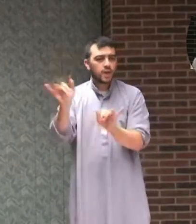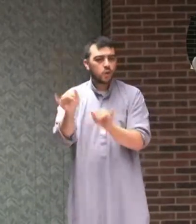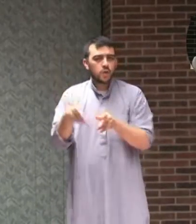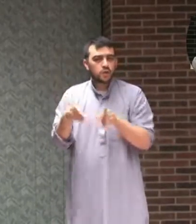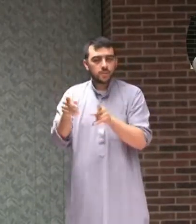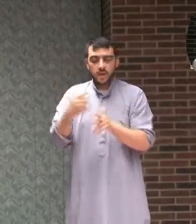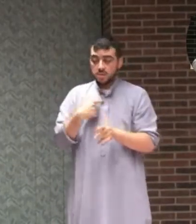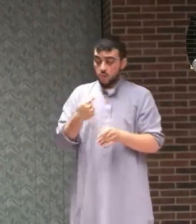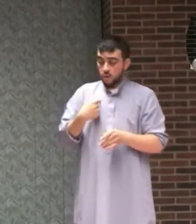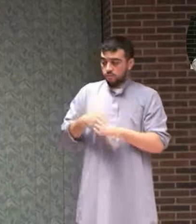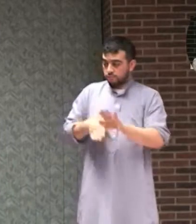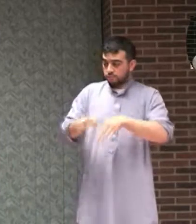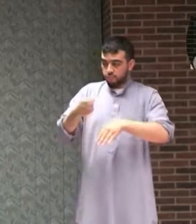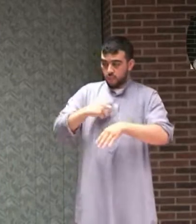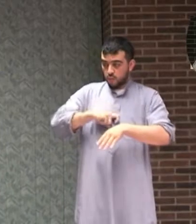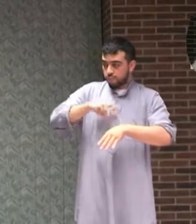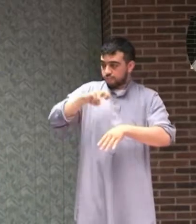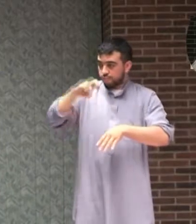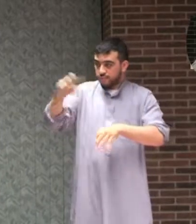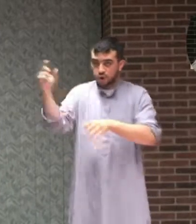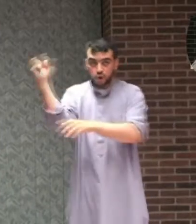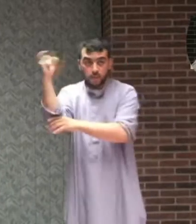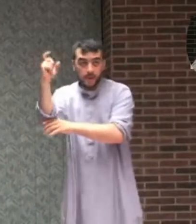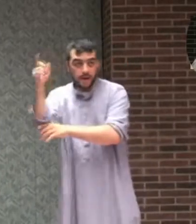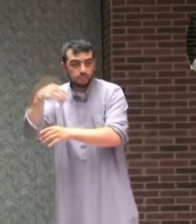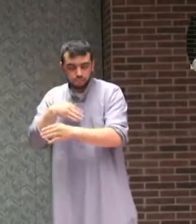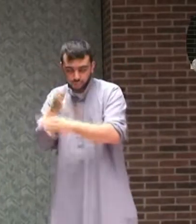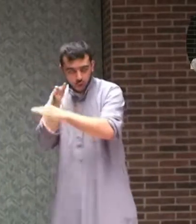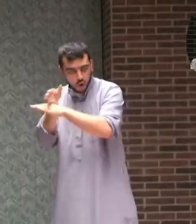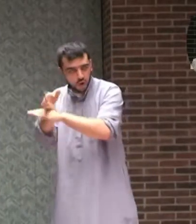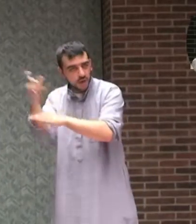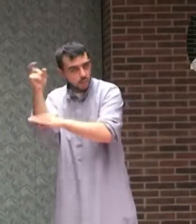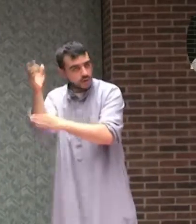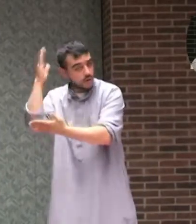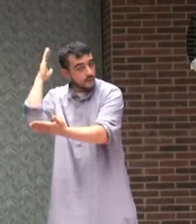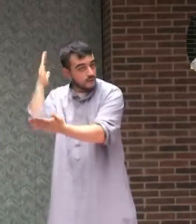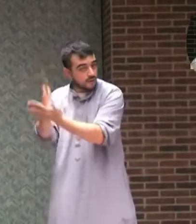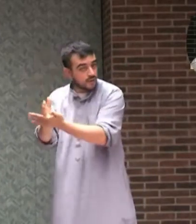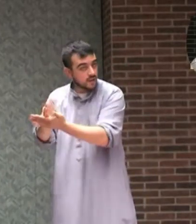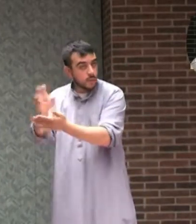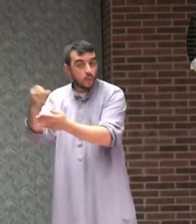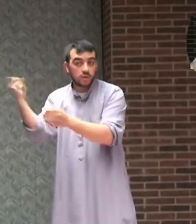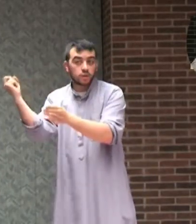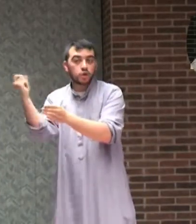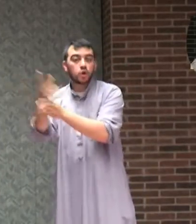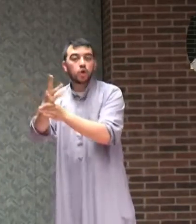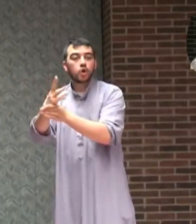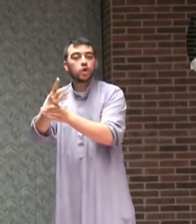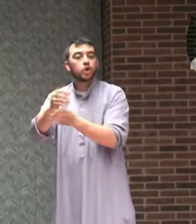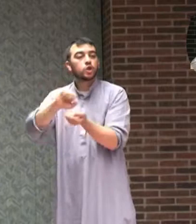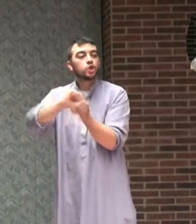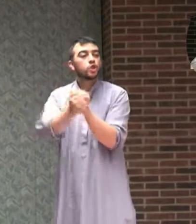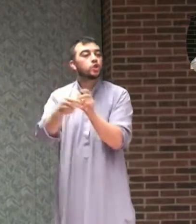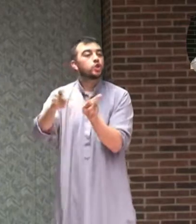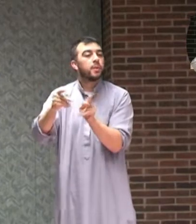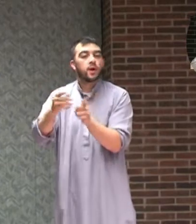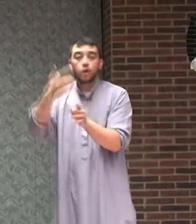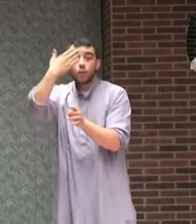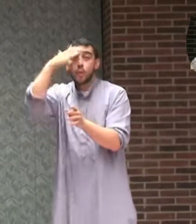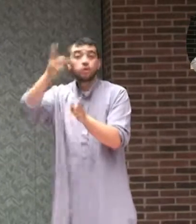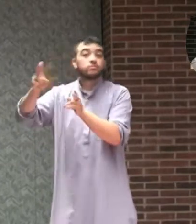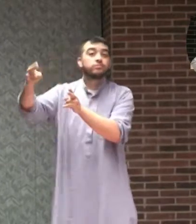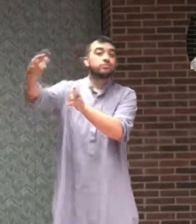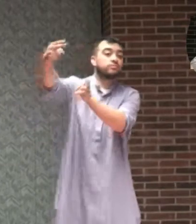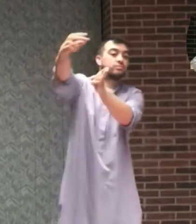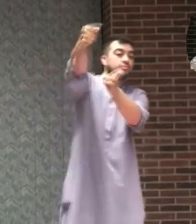chemin autre pour le retour. C'est-à-dire, il essaye de changer le chemin au moment où il doit revenir chez lui.